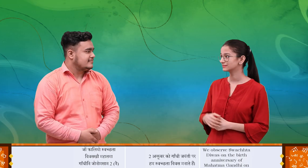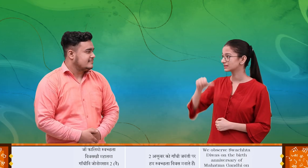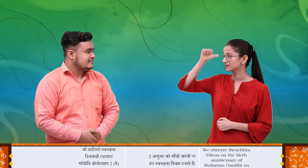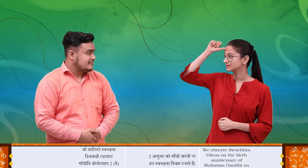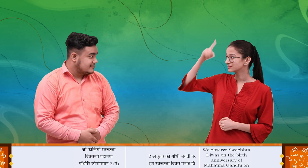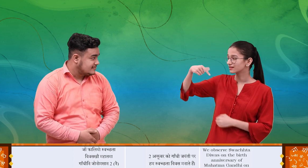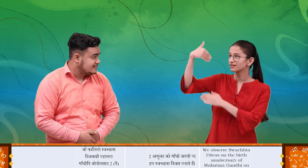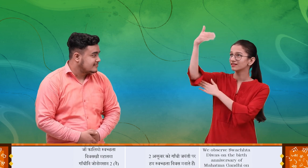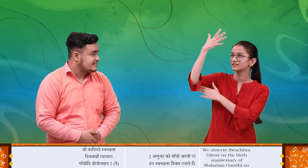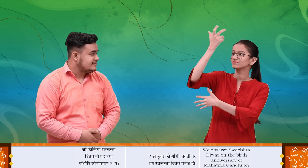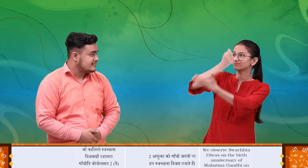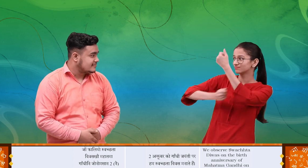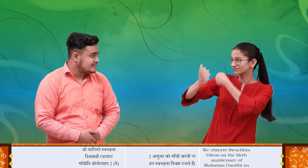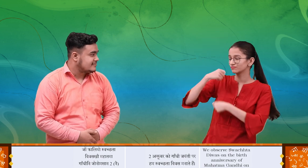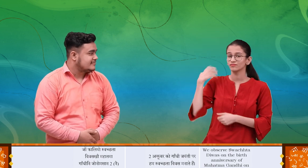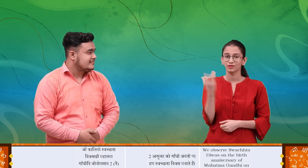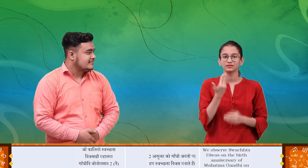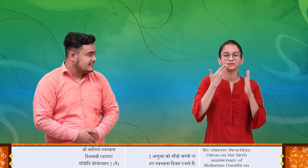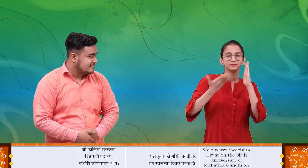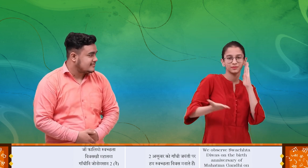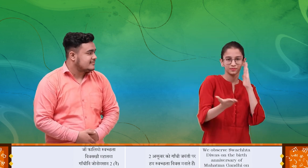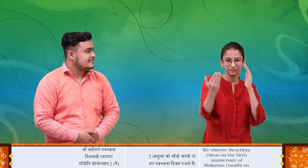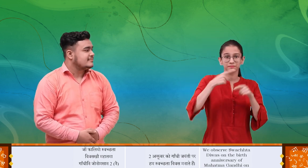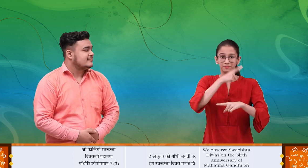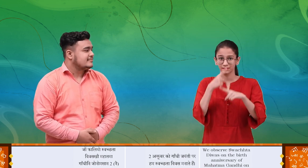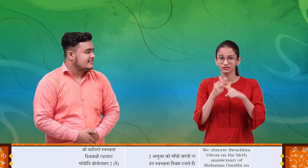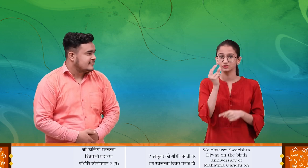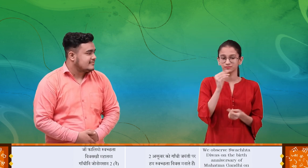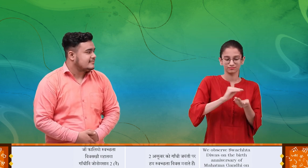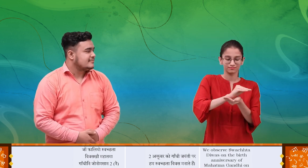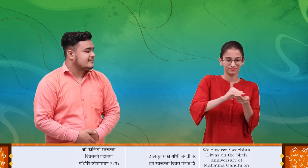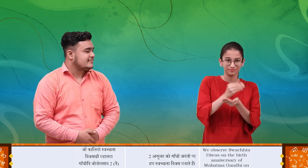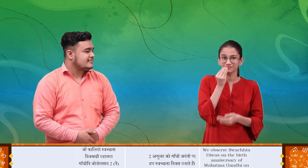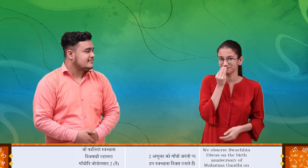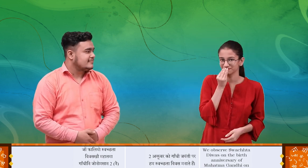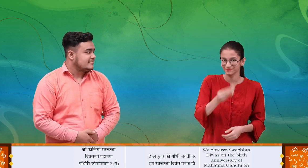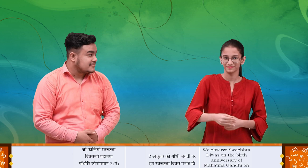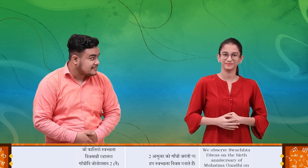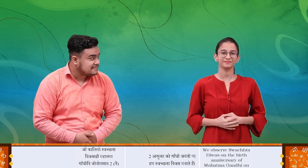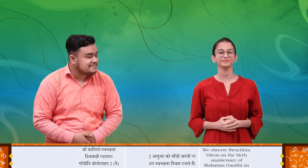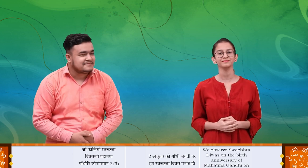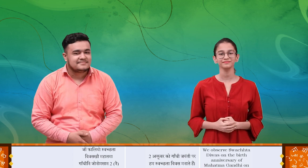जों फालियो स्वच्छता दिवसखौ, महात्मा गान्धीनि जोनोम सान 2 अक्टूबराव।